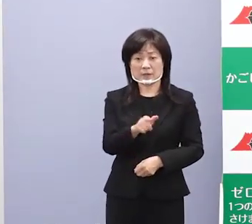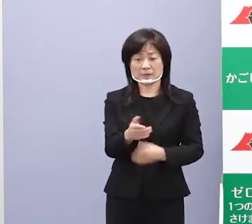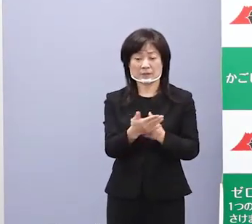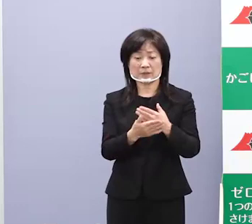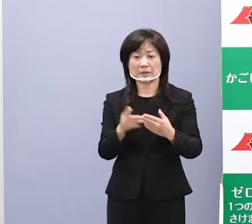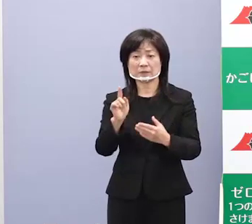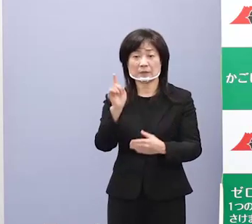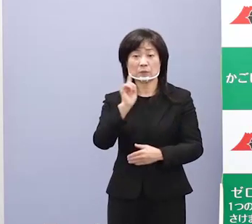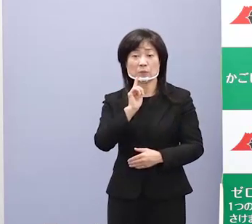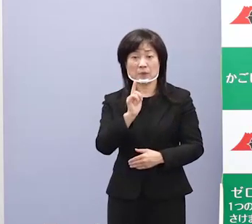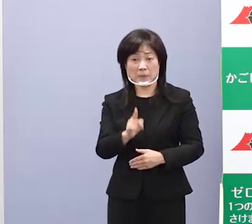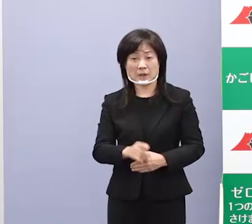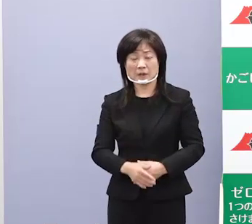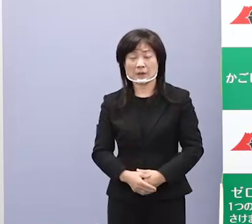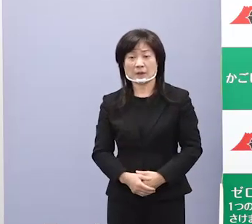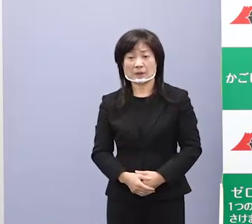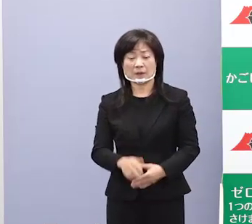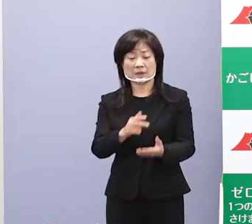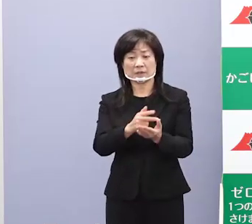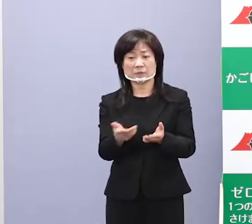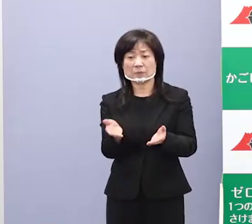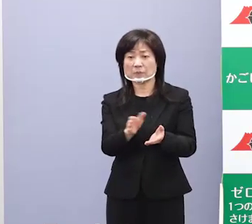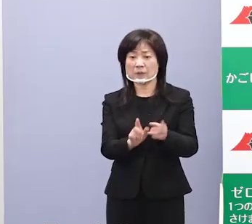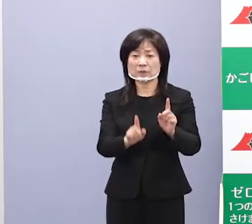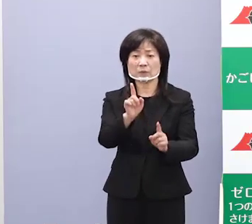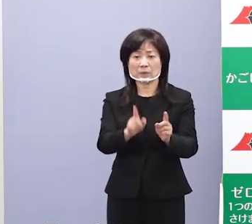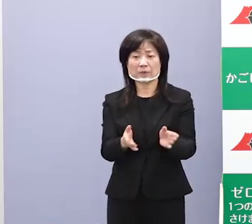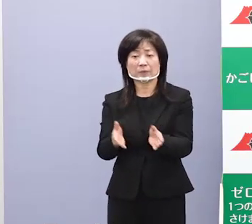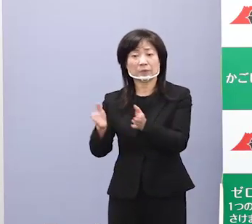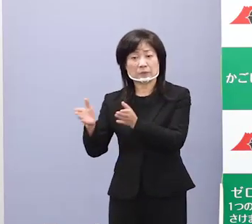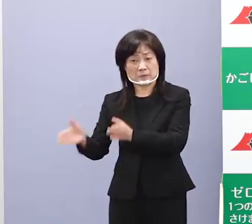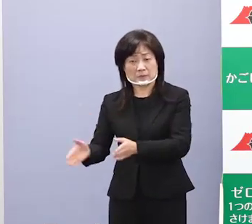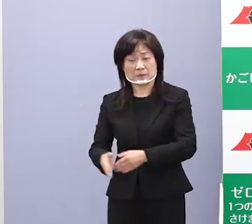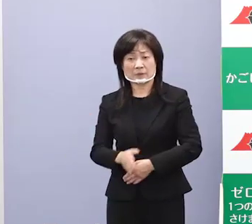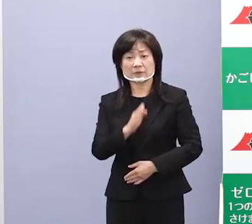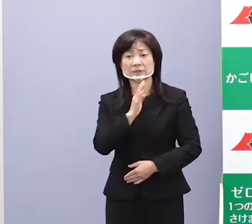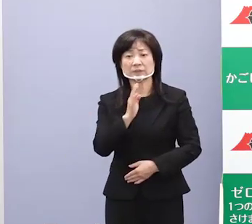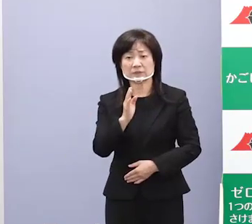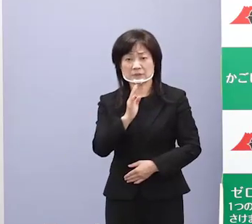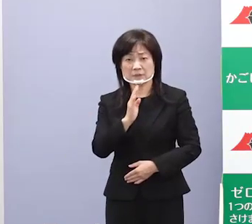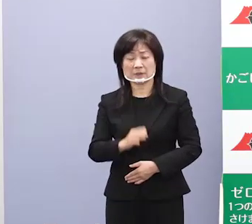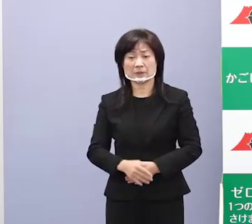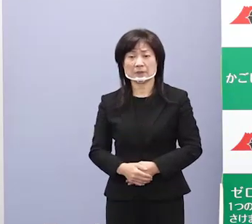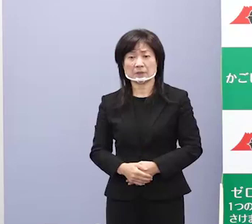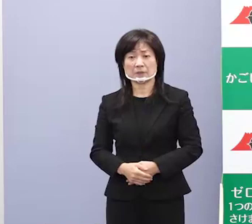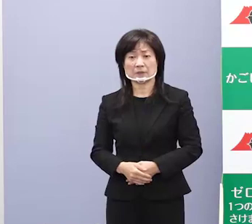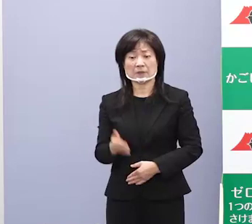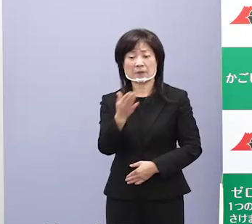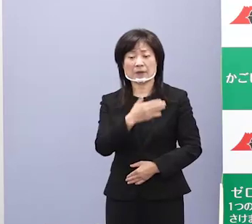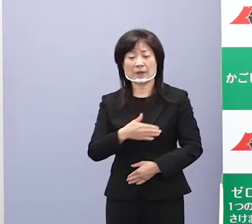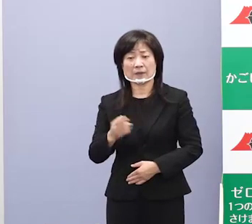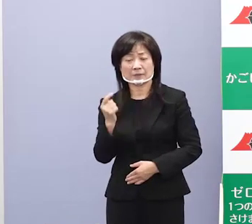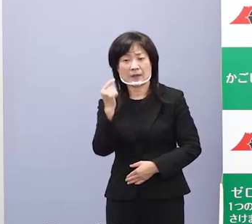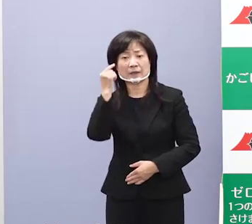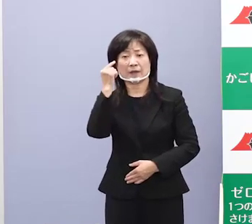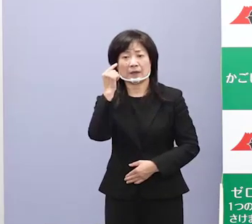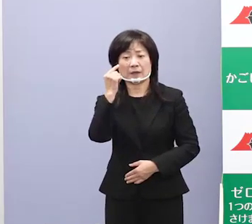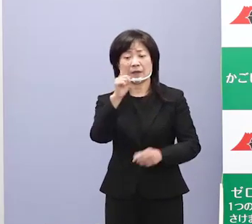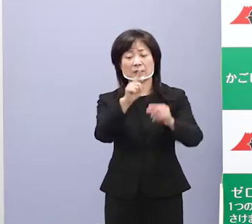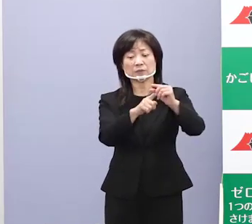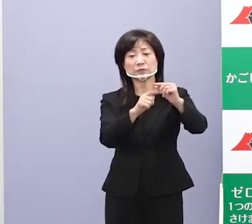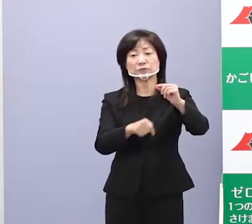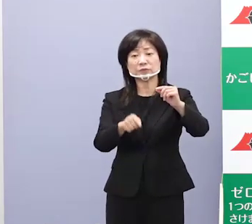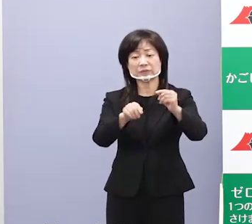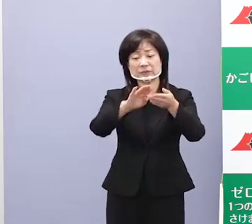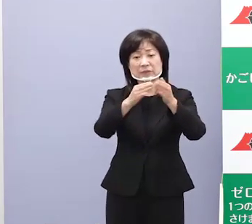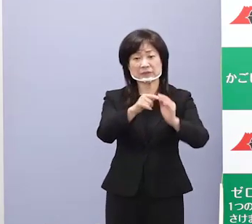ことが、これはその資料として載ってくるかどうかは別として、実際でやはり体感ですね、特に中心市街地側の